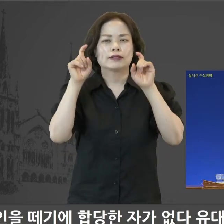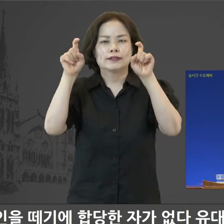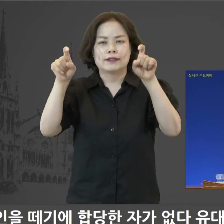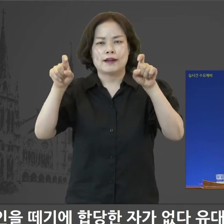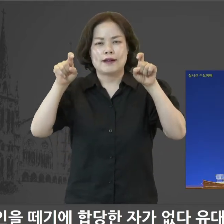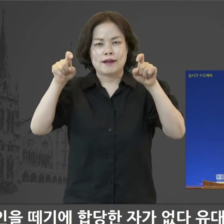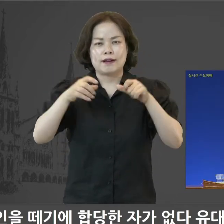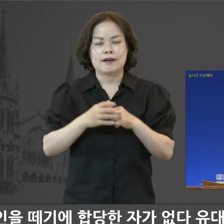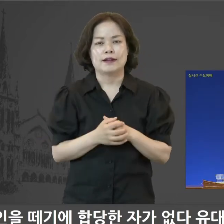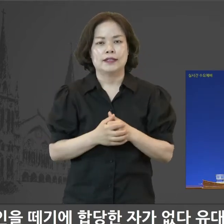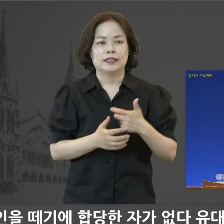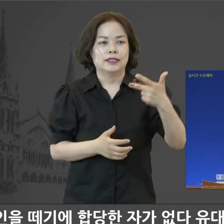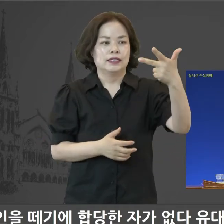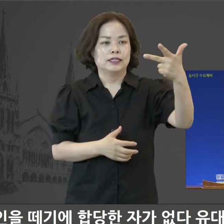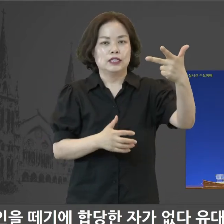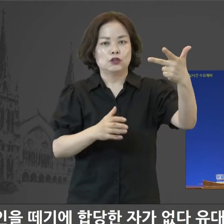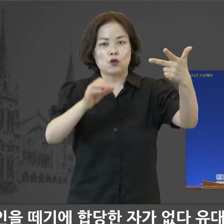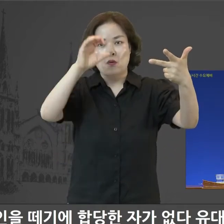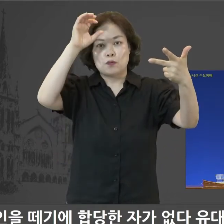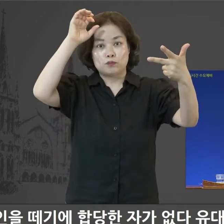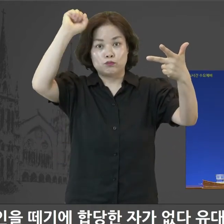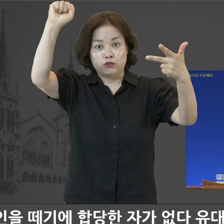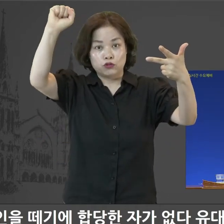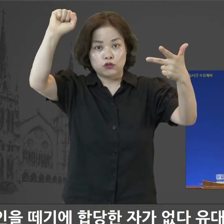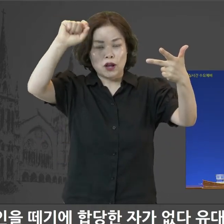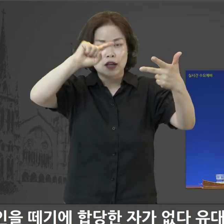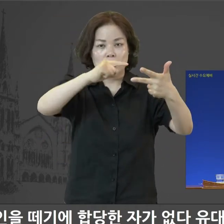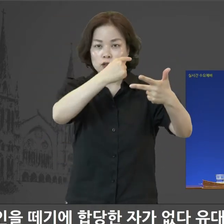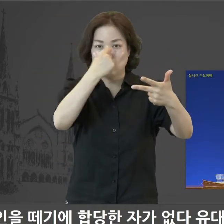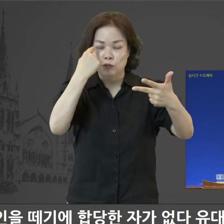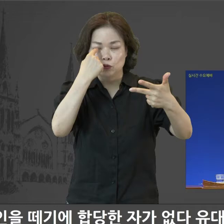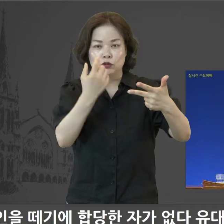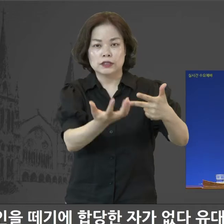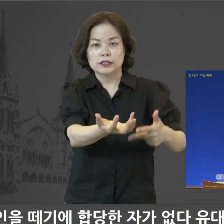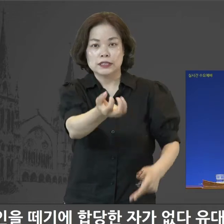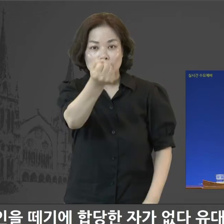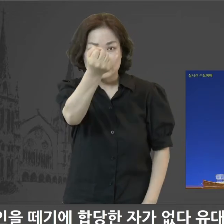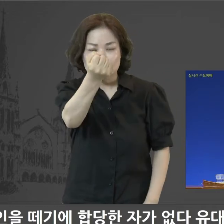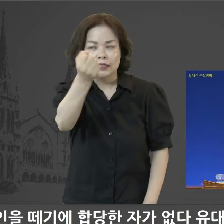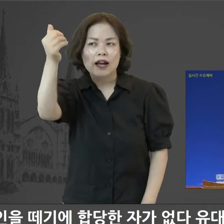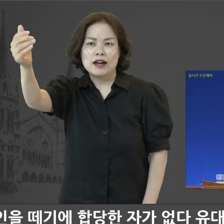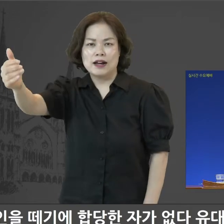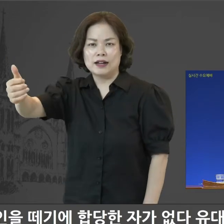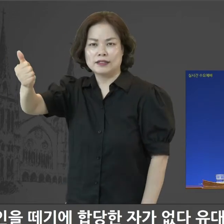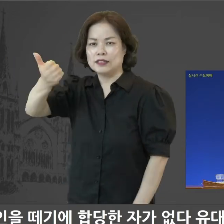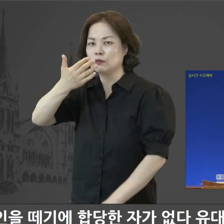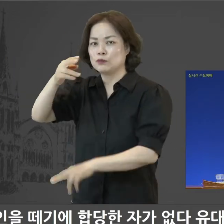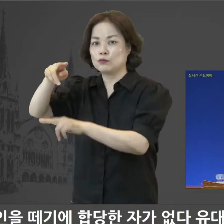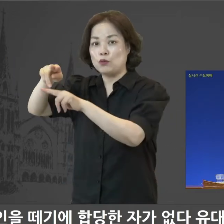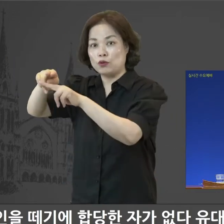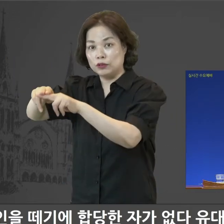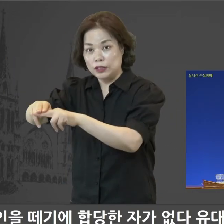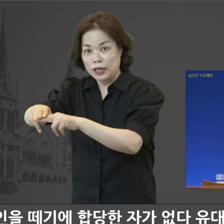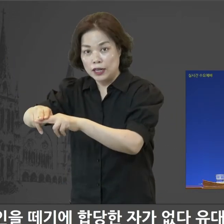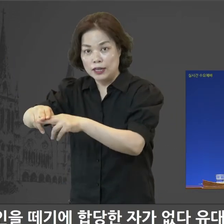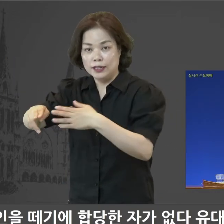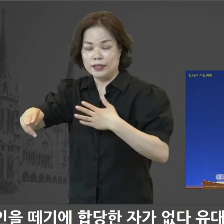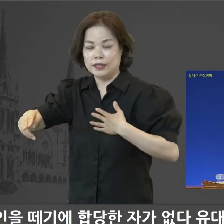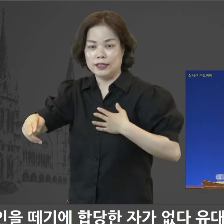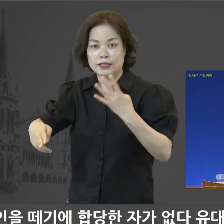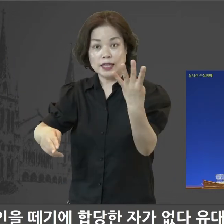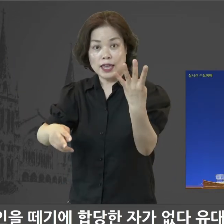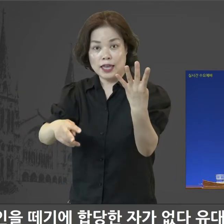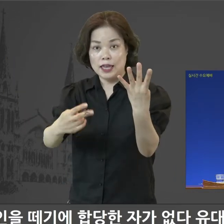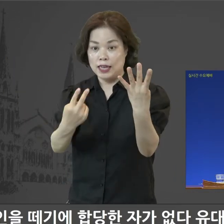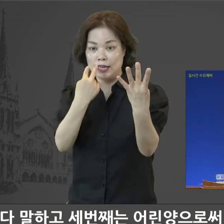양으로서 7뿔과 7눈을 가지신 이가 하나님의 보좌와 내